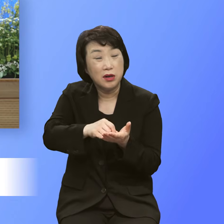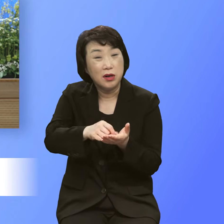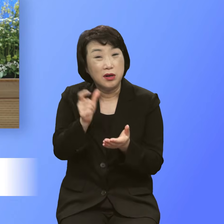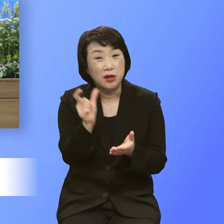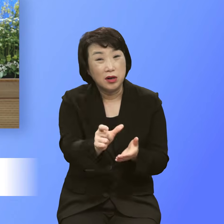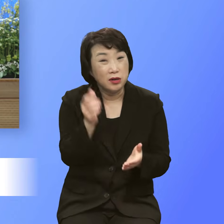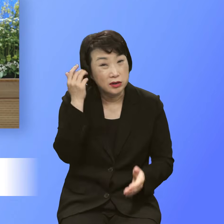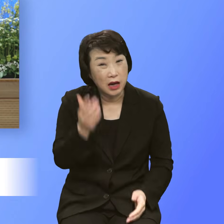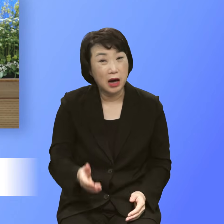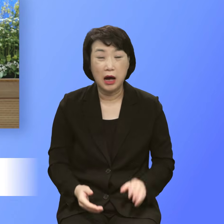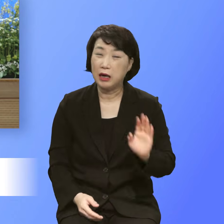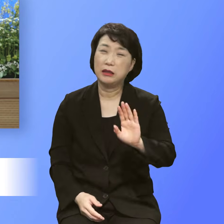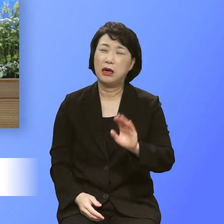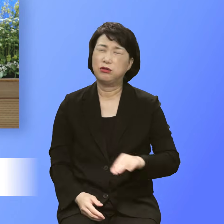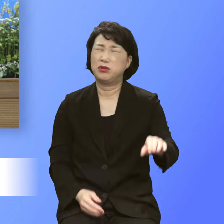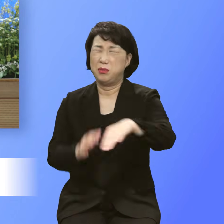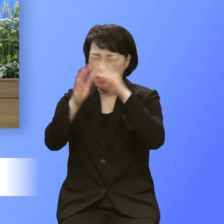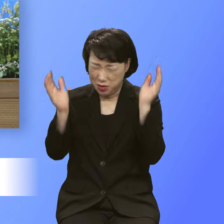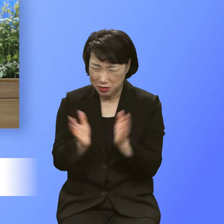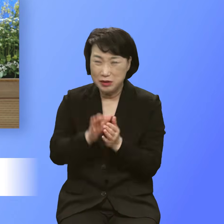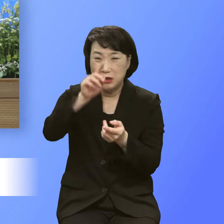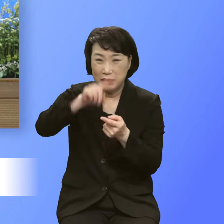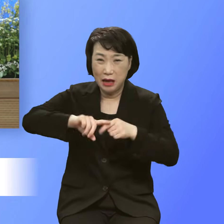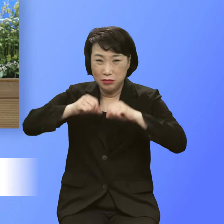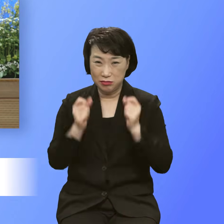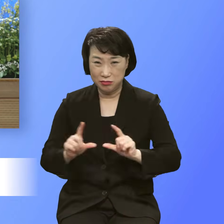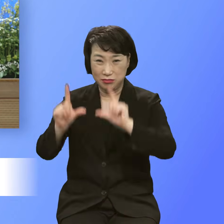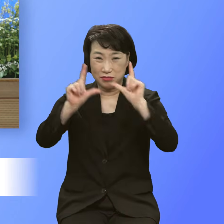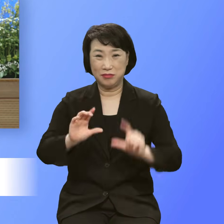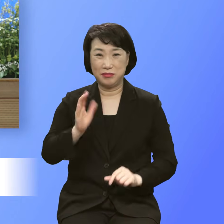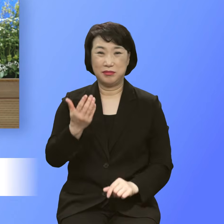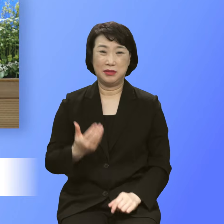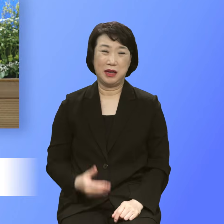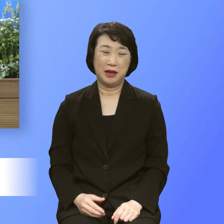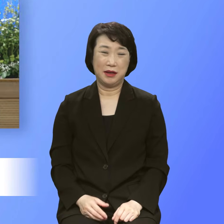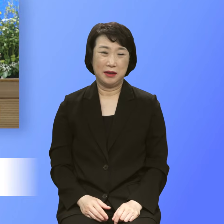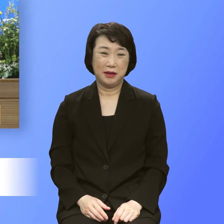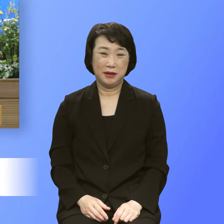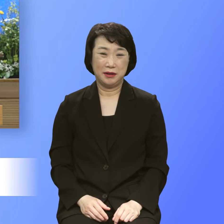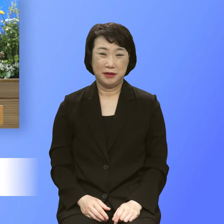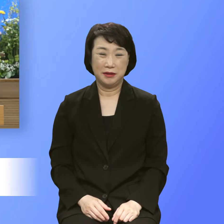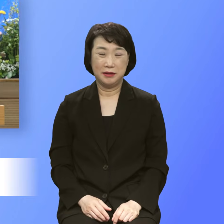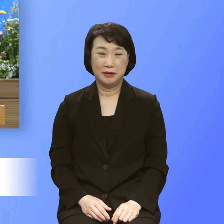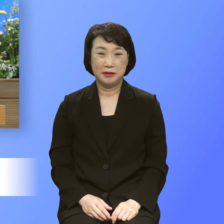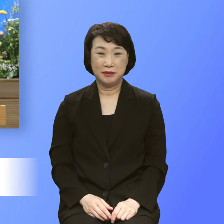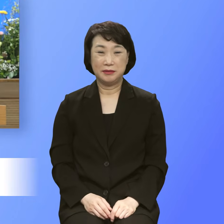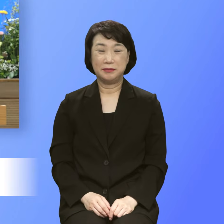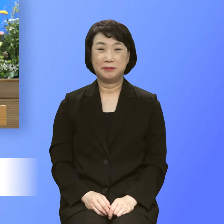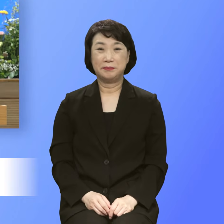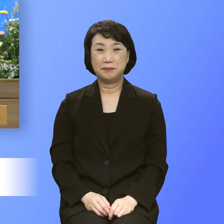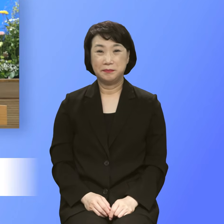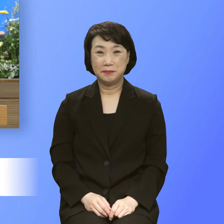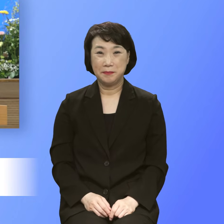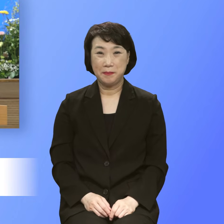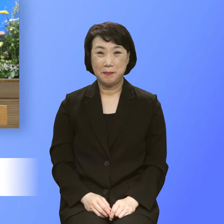우리 모두가 이렇게 살아야 된다 이 말이야. 자,